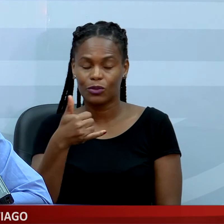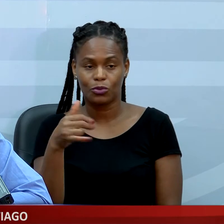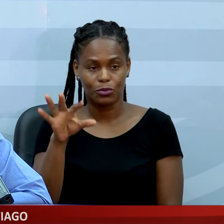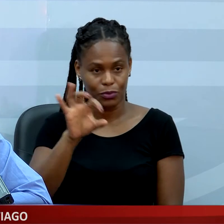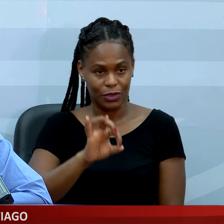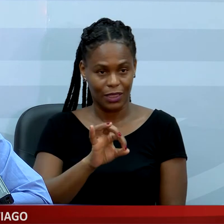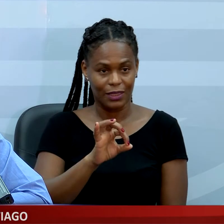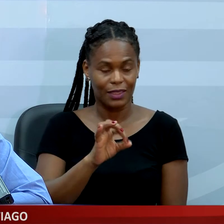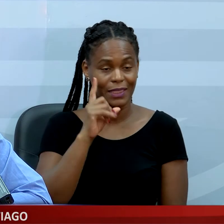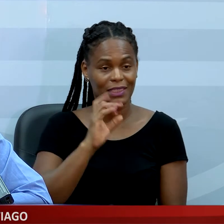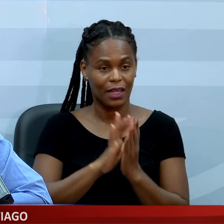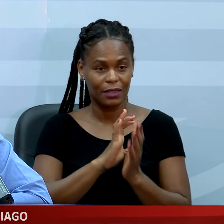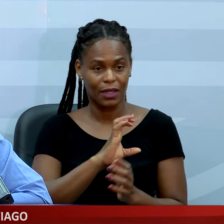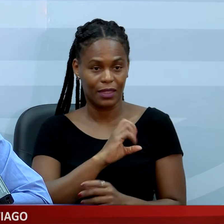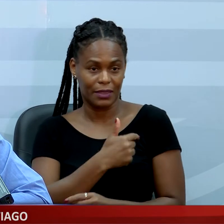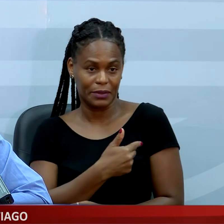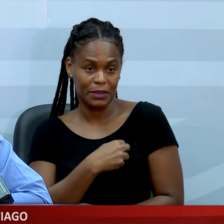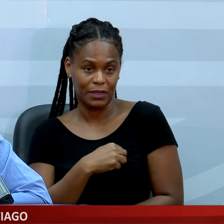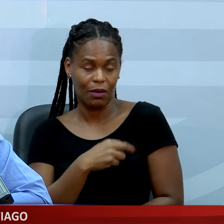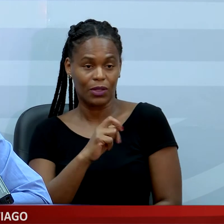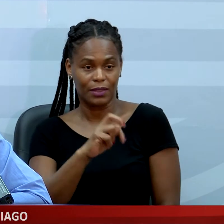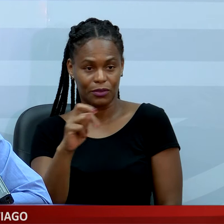38,2%, Santa Catarina de Santiago temos